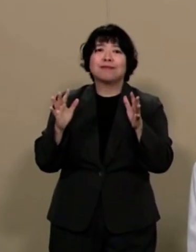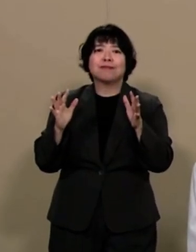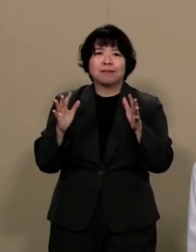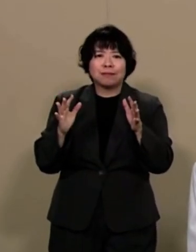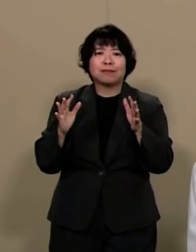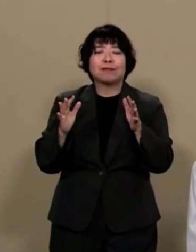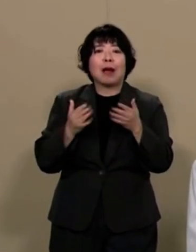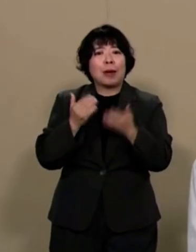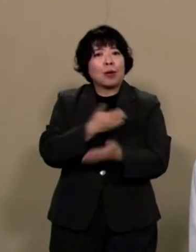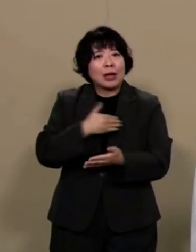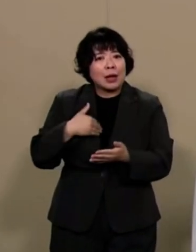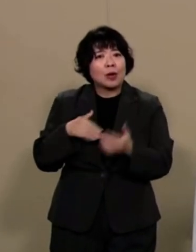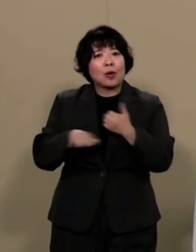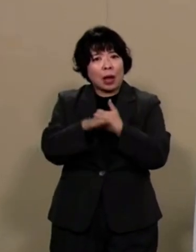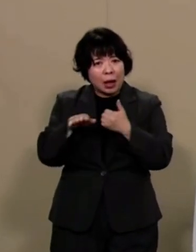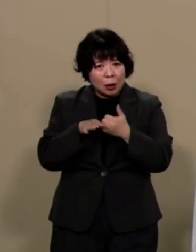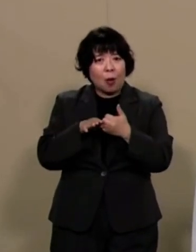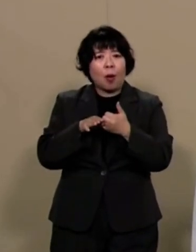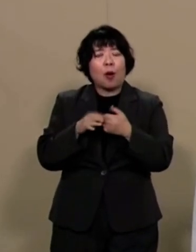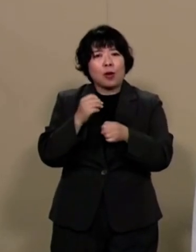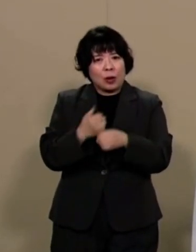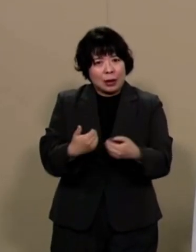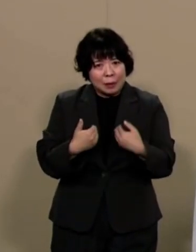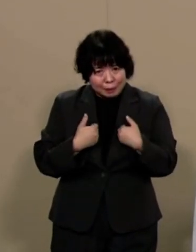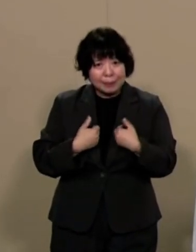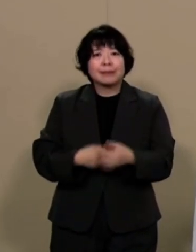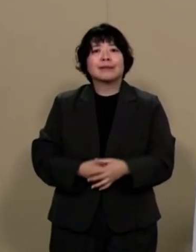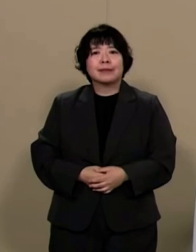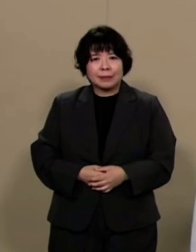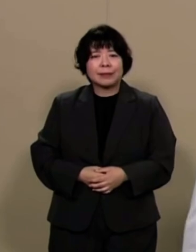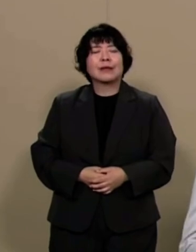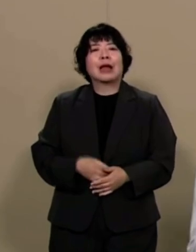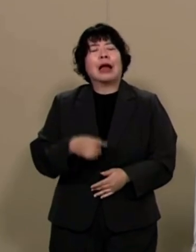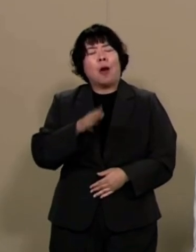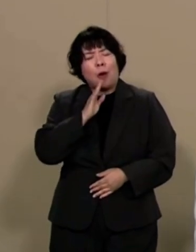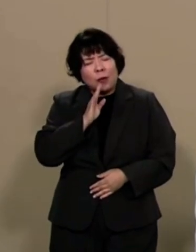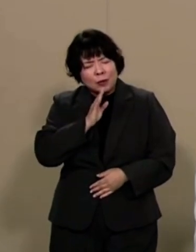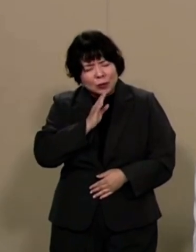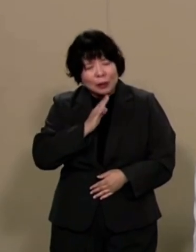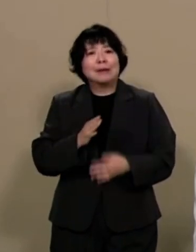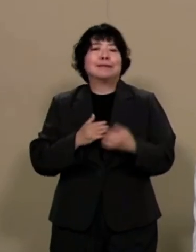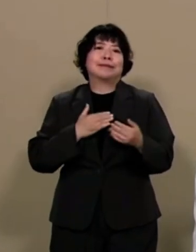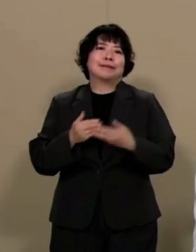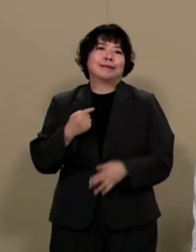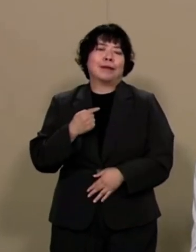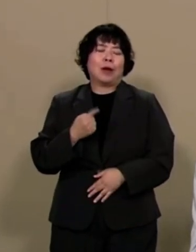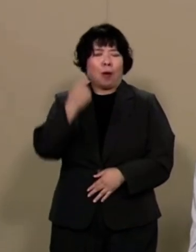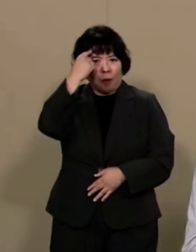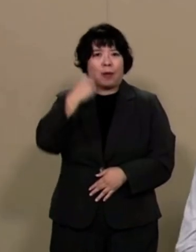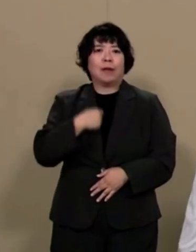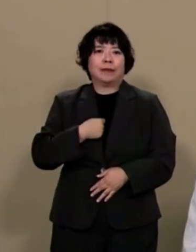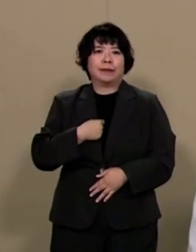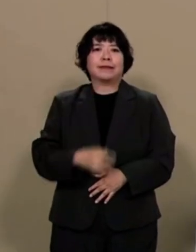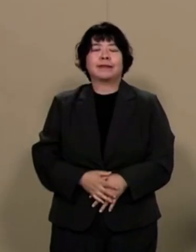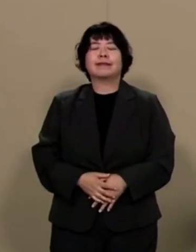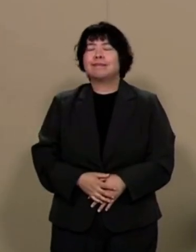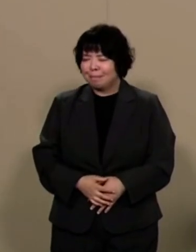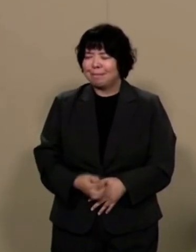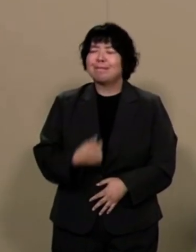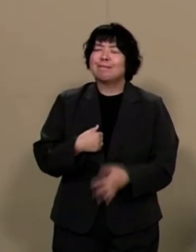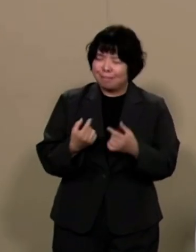なく勉強できる環境を作らないといけないともう実感としてですね思うんですよね